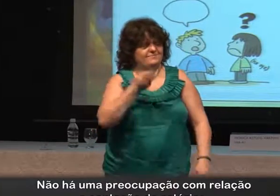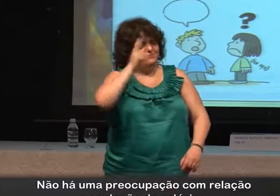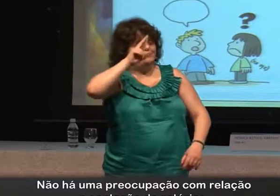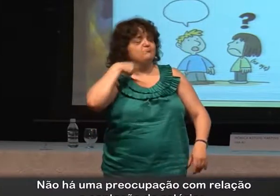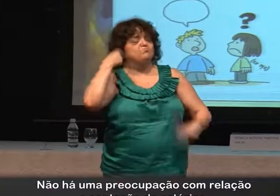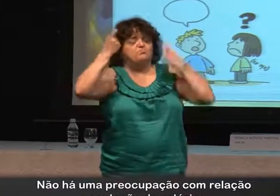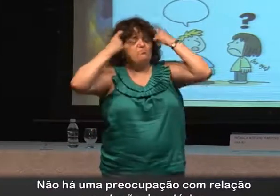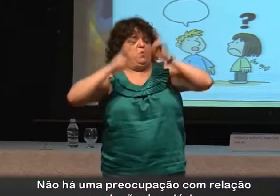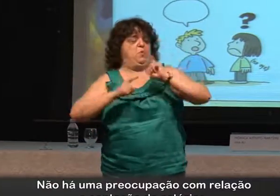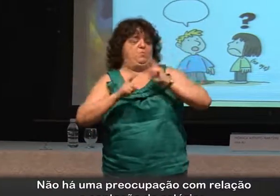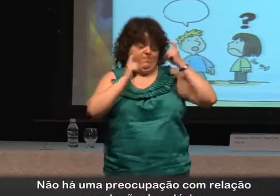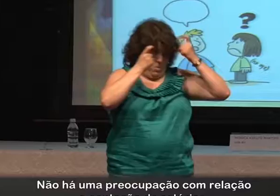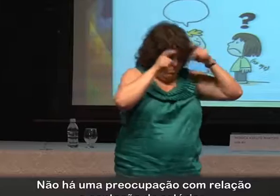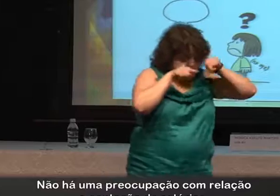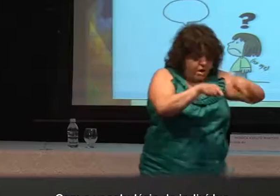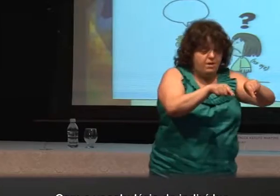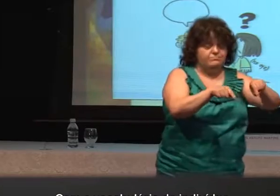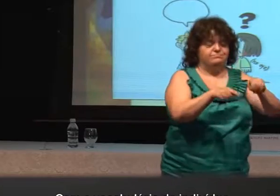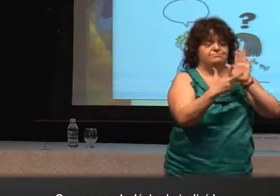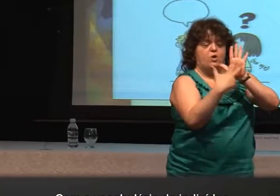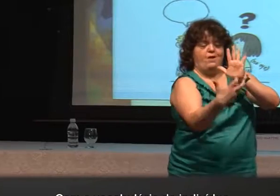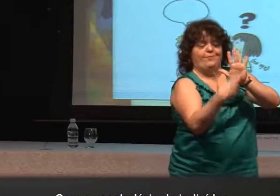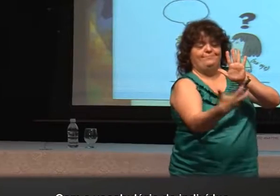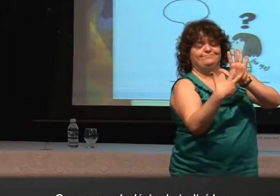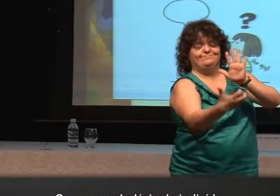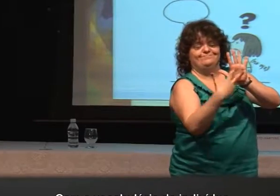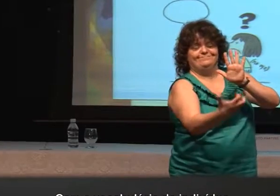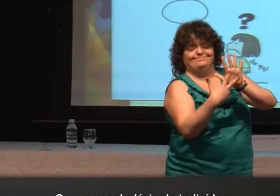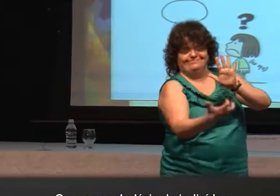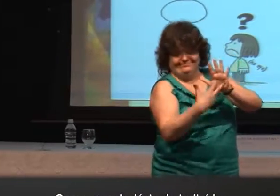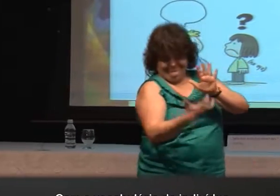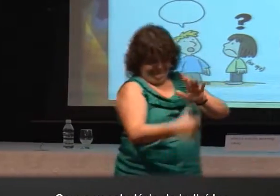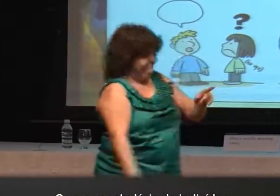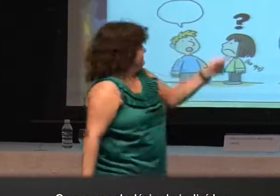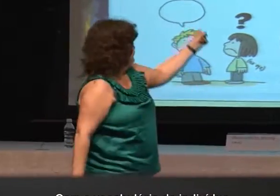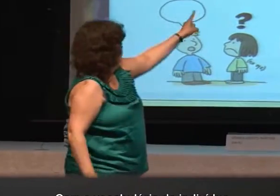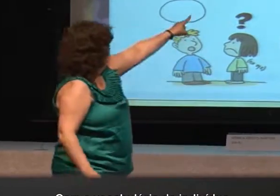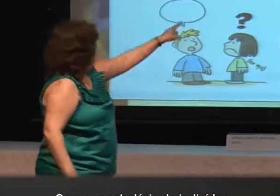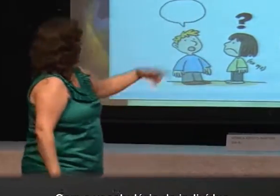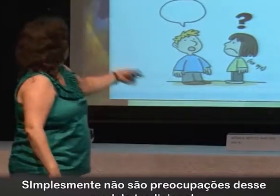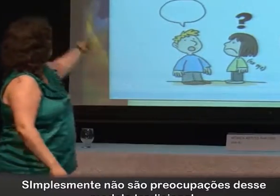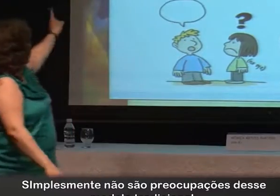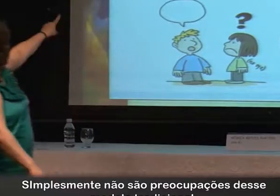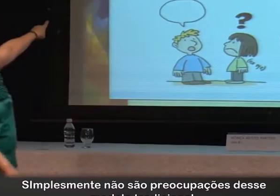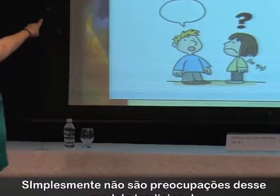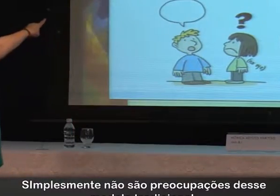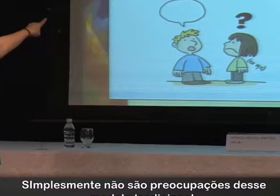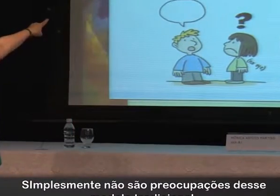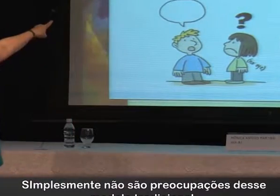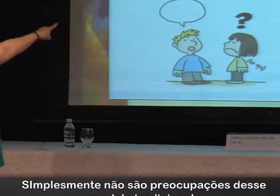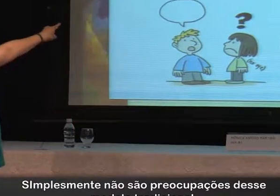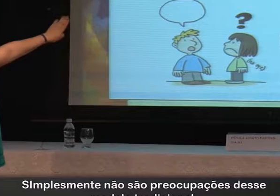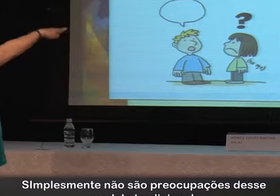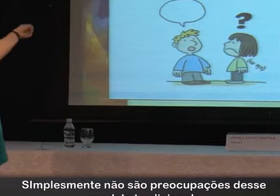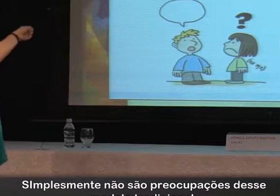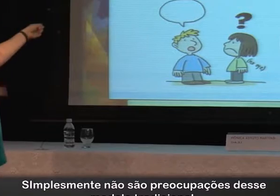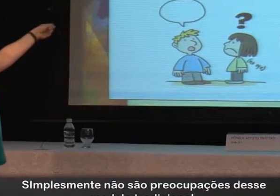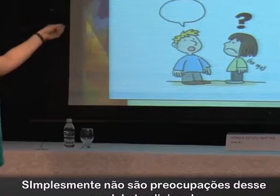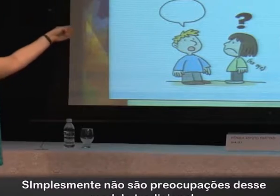contação de histórias com o indivíduo, né, o vocabulário é simplesmente uma preocupação desse modelo tradicional. Do